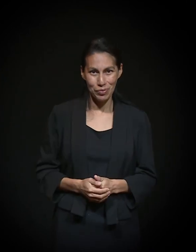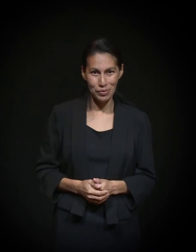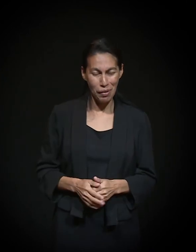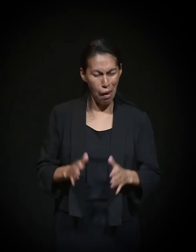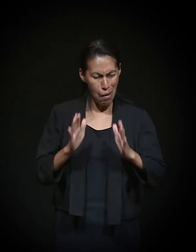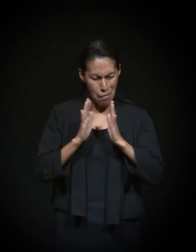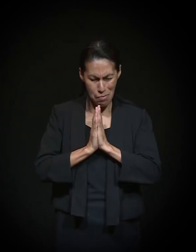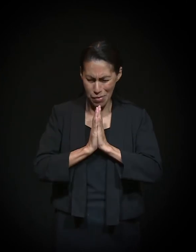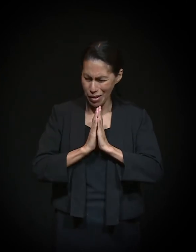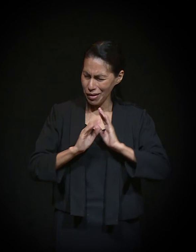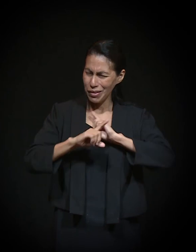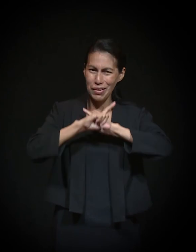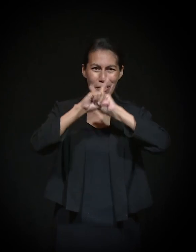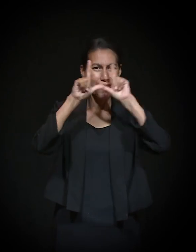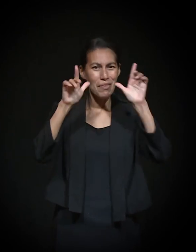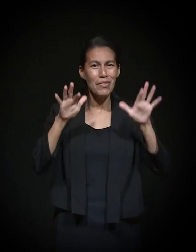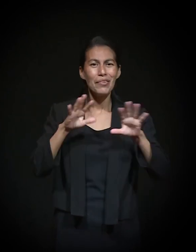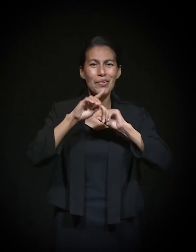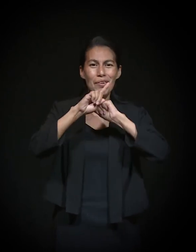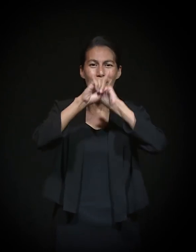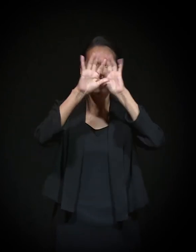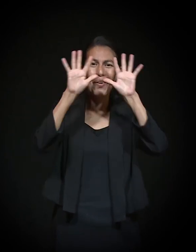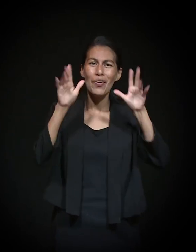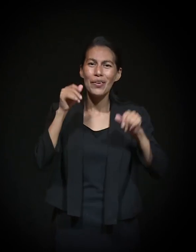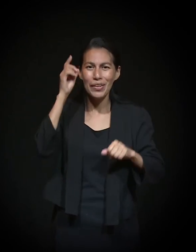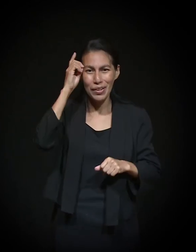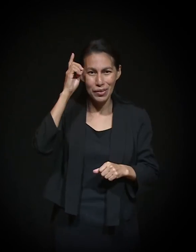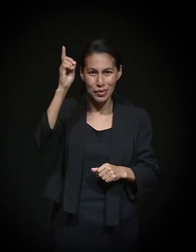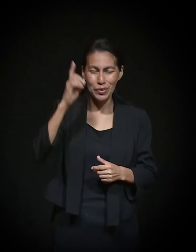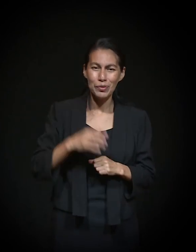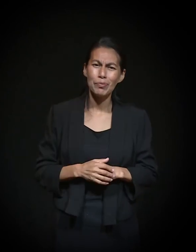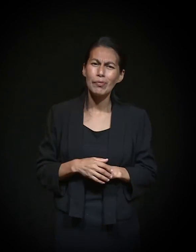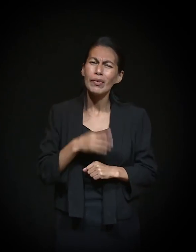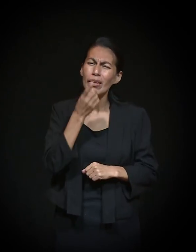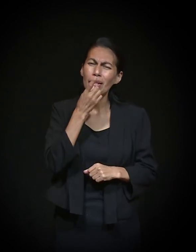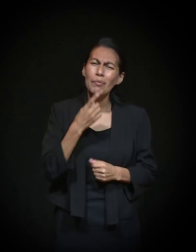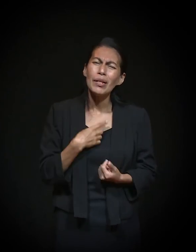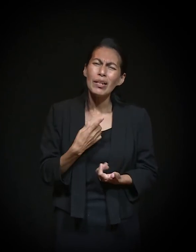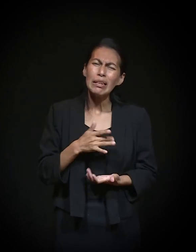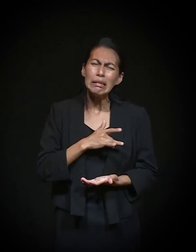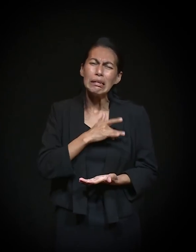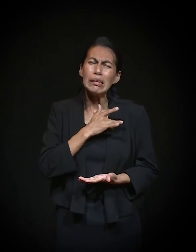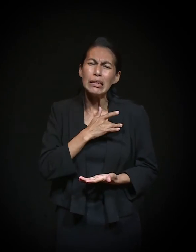Gloria a Dios, ¿qué es el punto cuando la luz empezó?